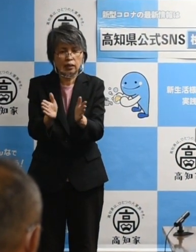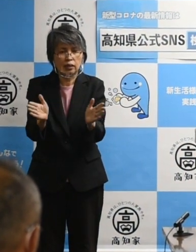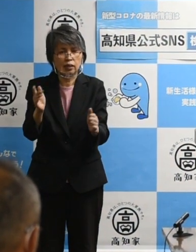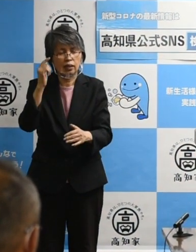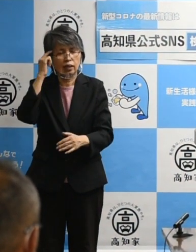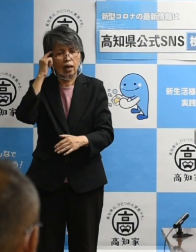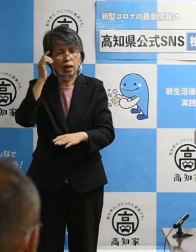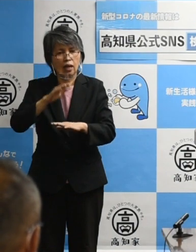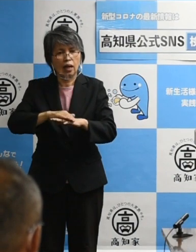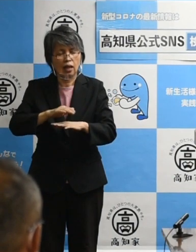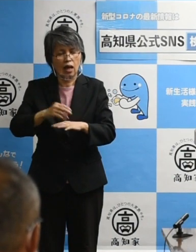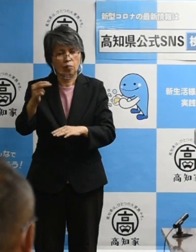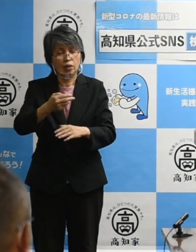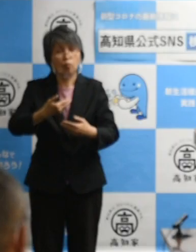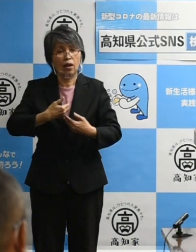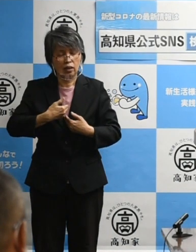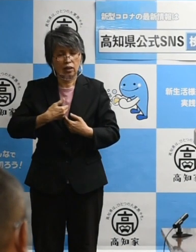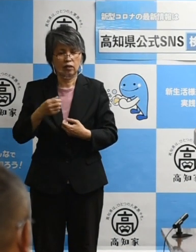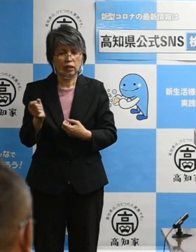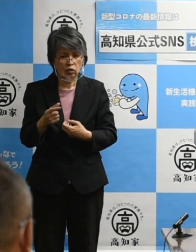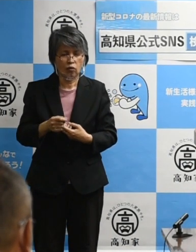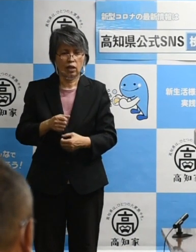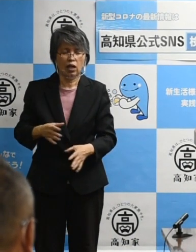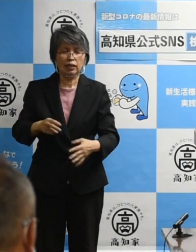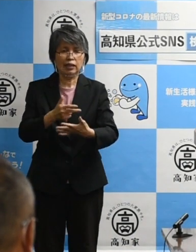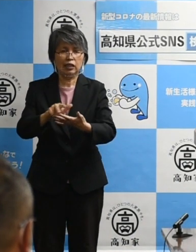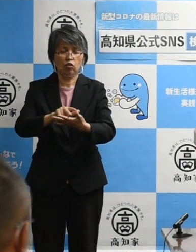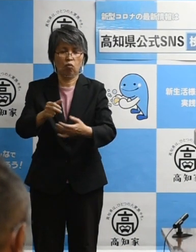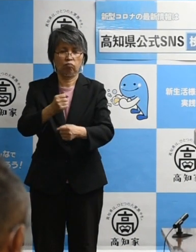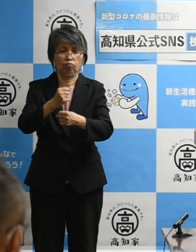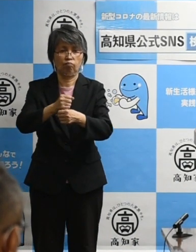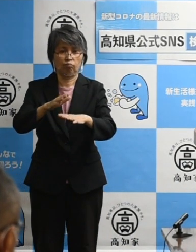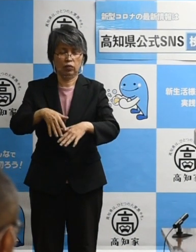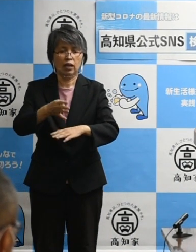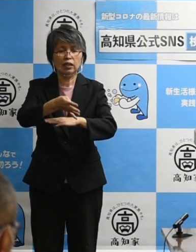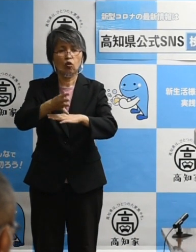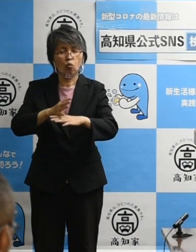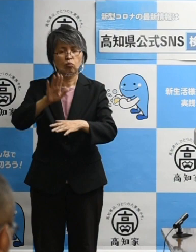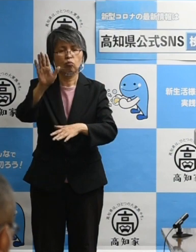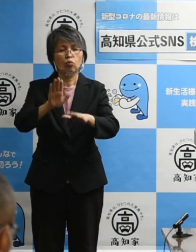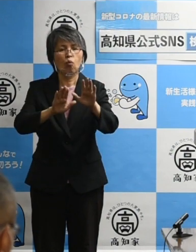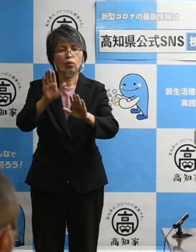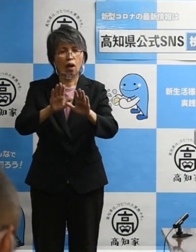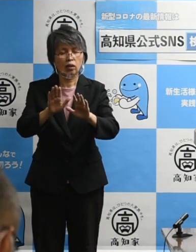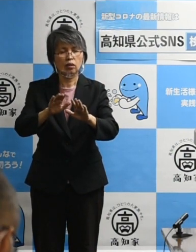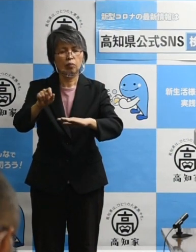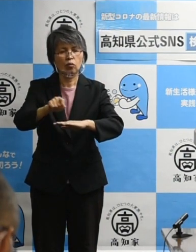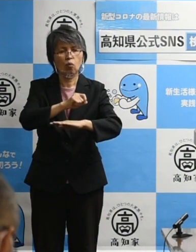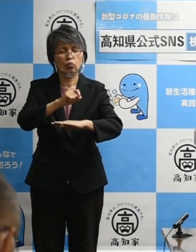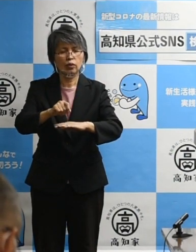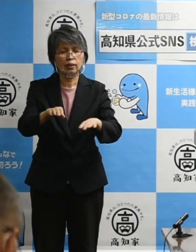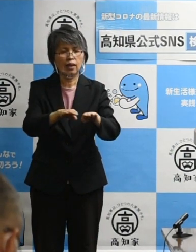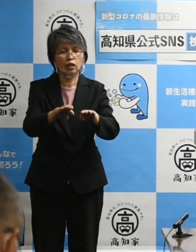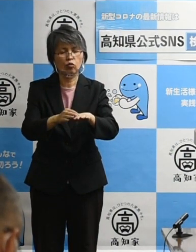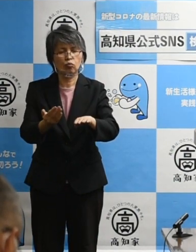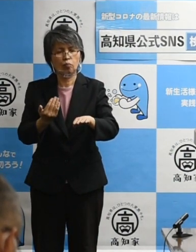ご覧いただきたいという点で急ぎ作った資料がこの資料であります。四国4県の感染状況、特に連休